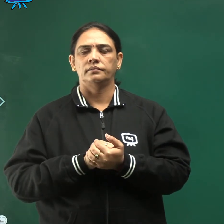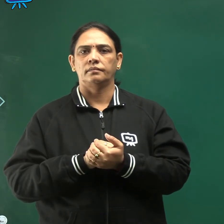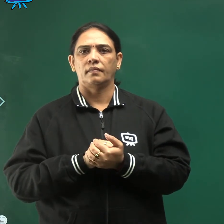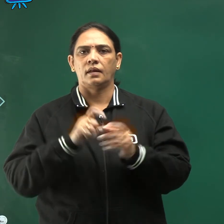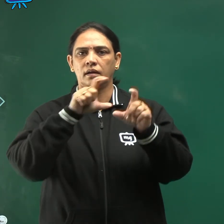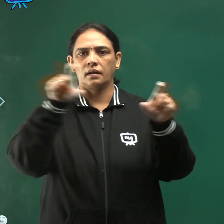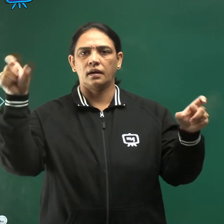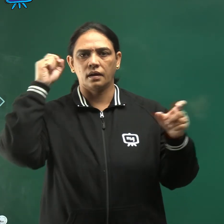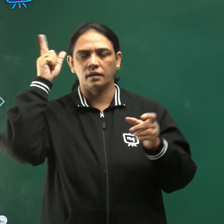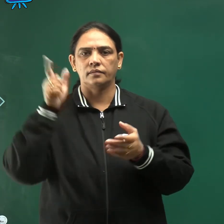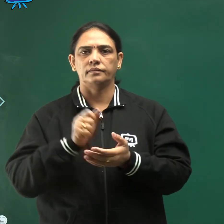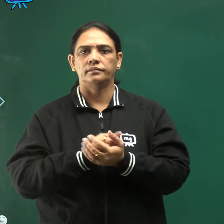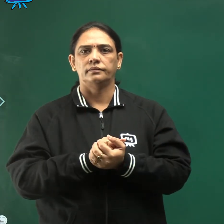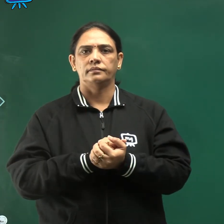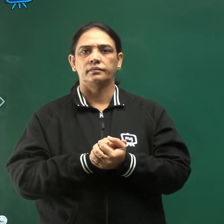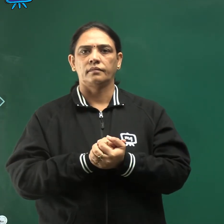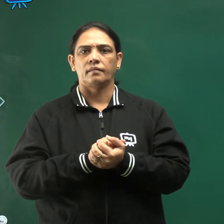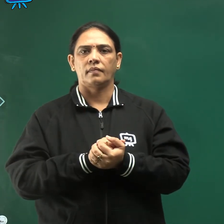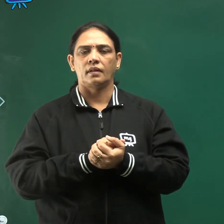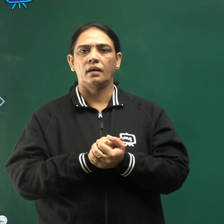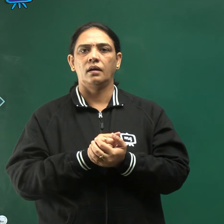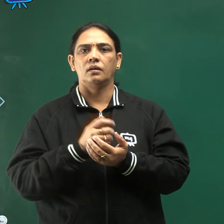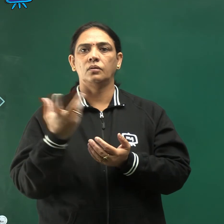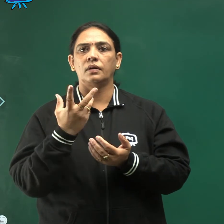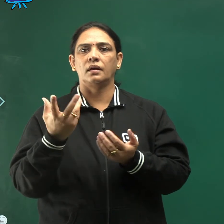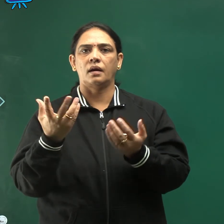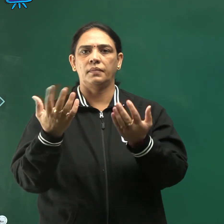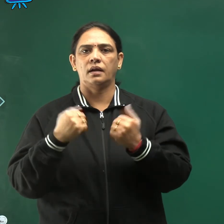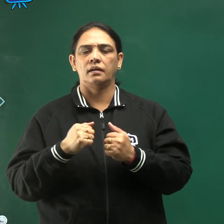समझ आ गया? तो क्या मिली?